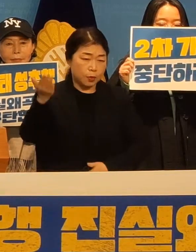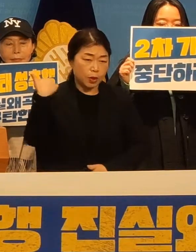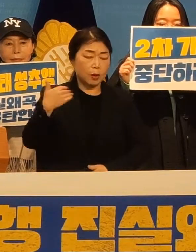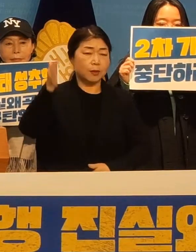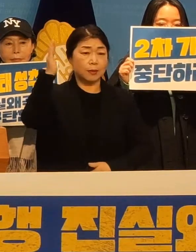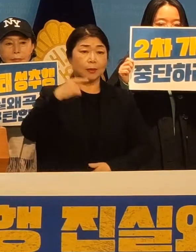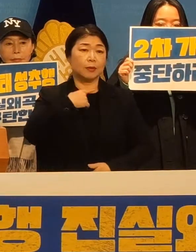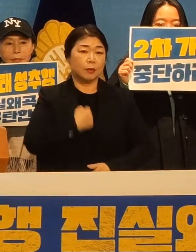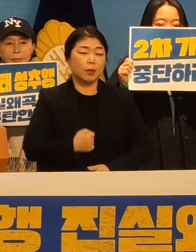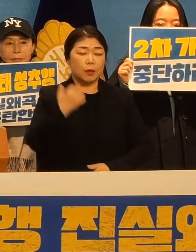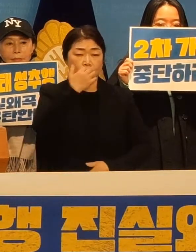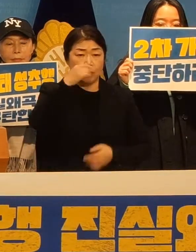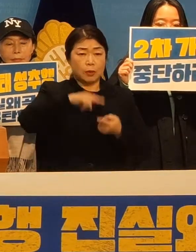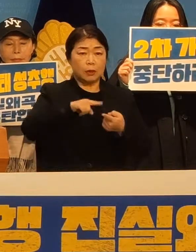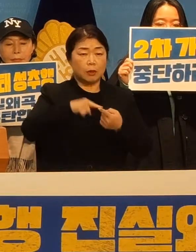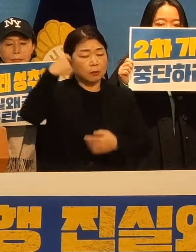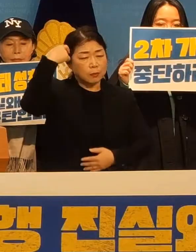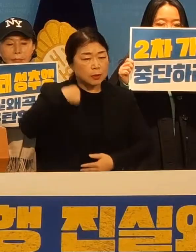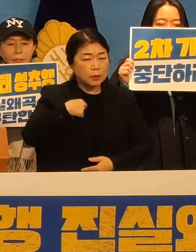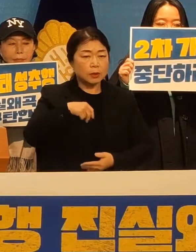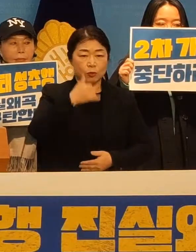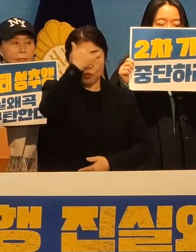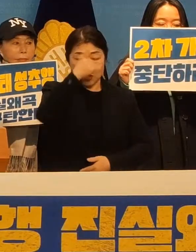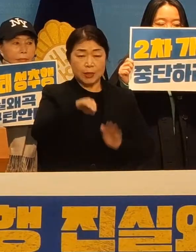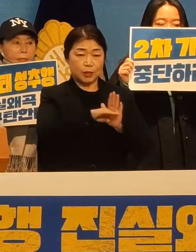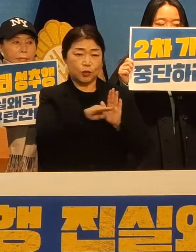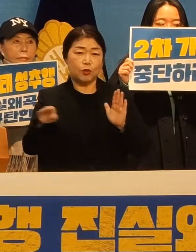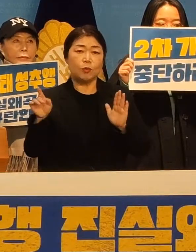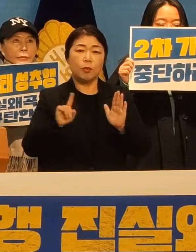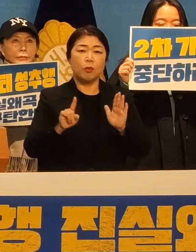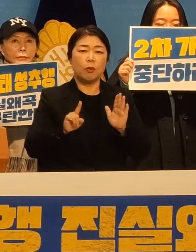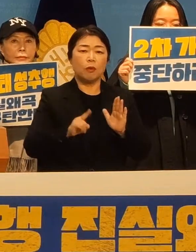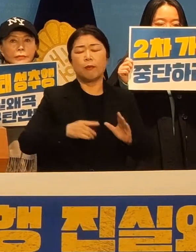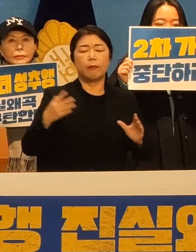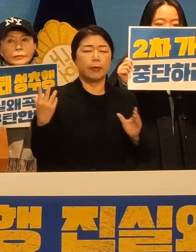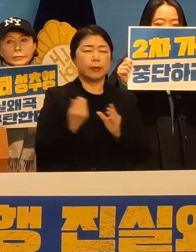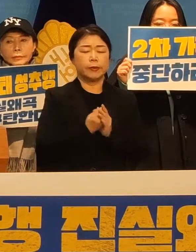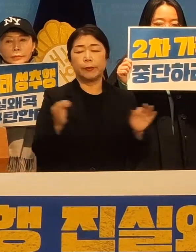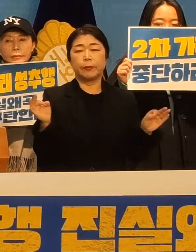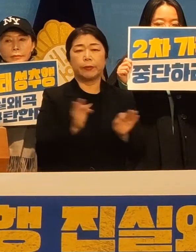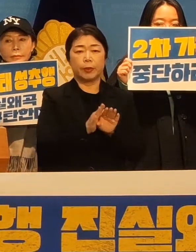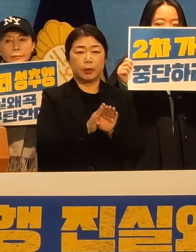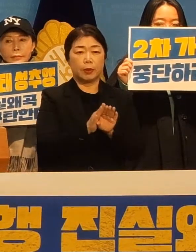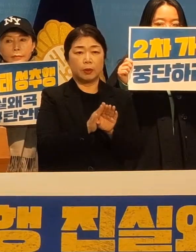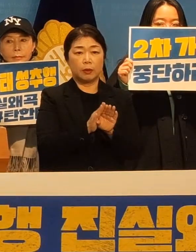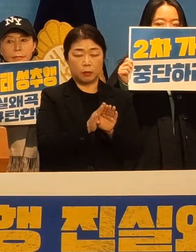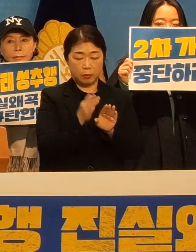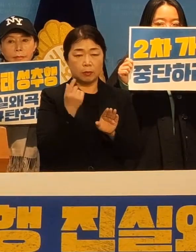외쳤던 성인지 감수성과 윤리 기준은 지금 완전히 실종되어 버렸다.